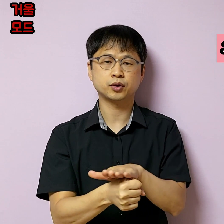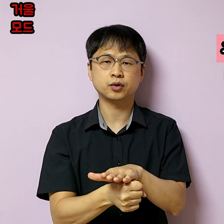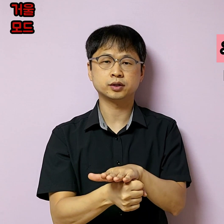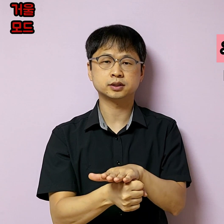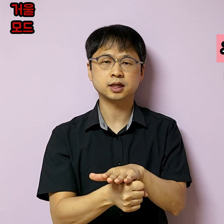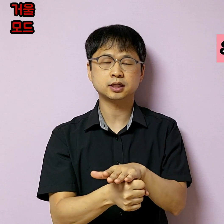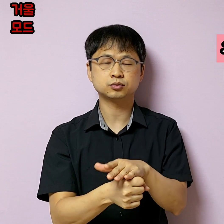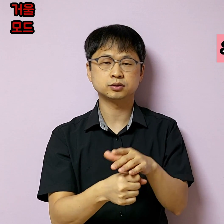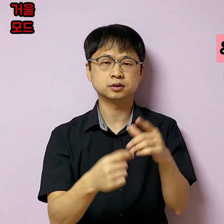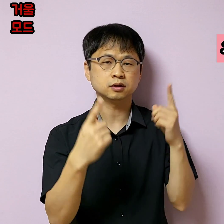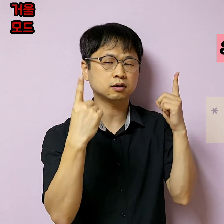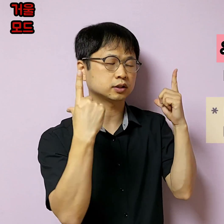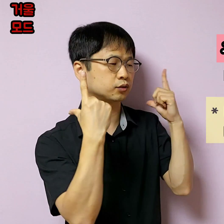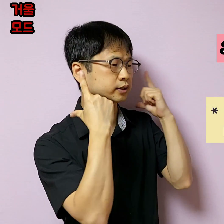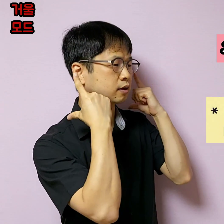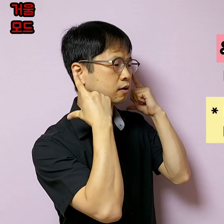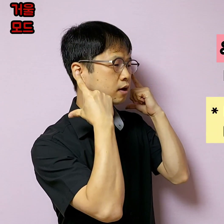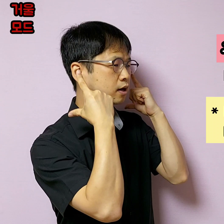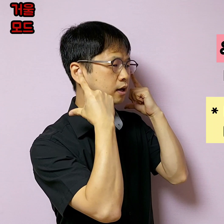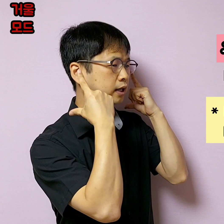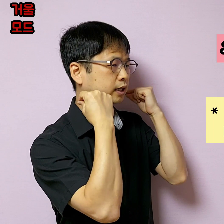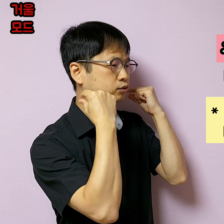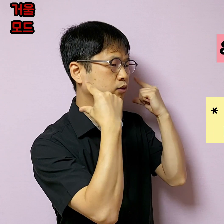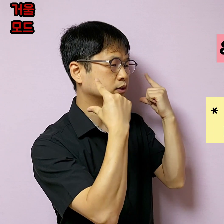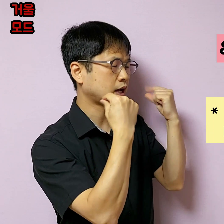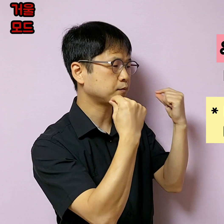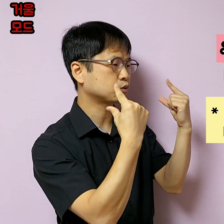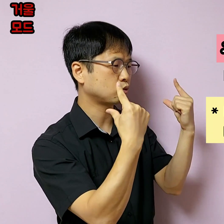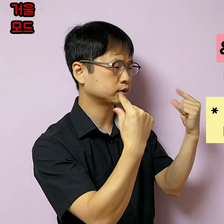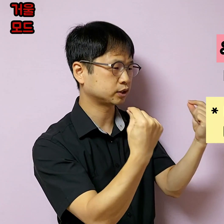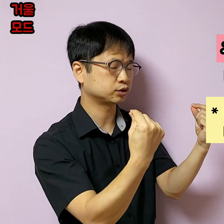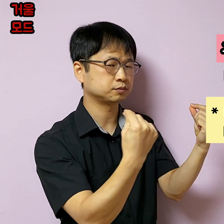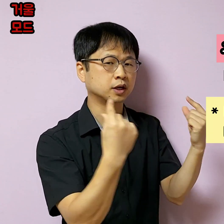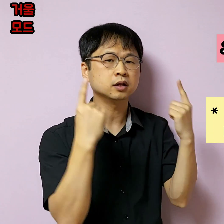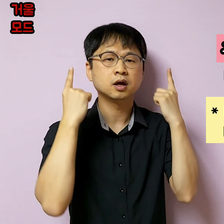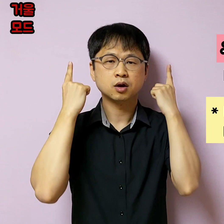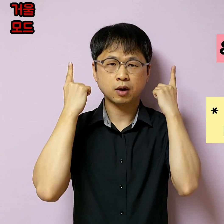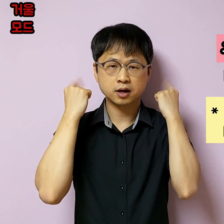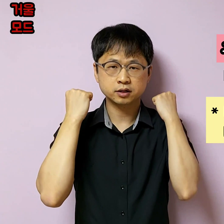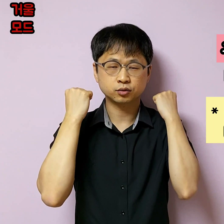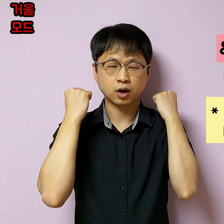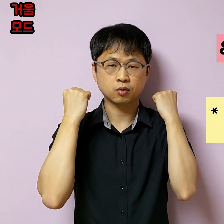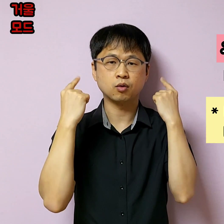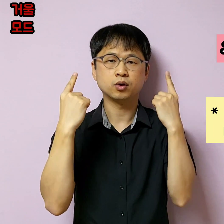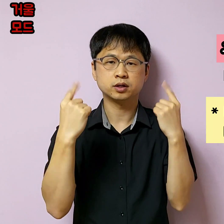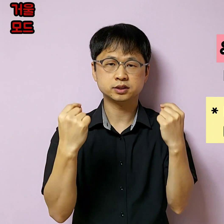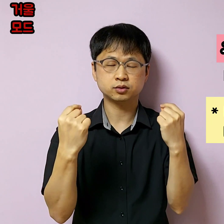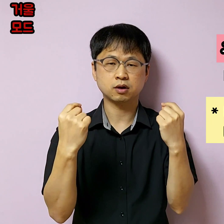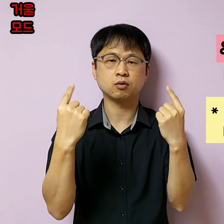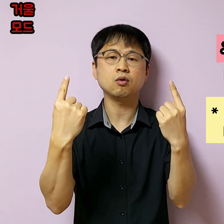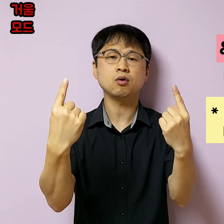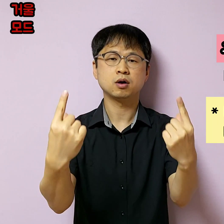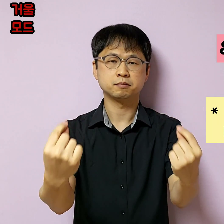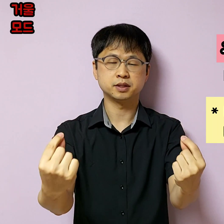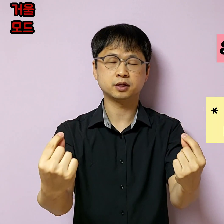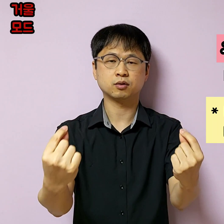배웠고요. 여전하다 수어는 어깨 쪽에서 같다 수어를 앞으로 오면서 해주시면 과거에도 같고 현재도 같고 미래도